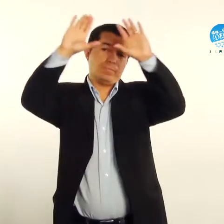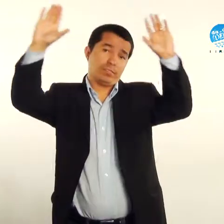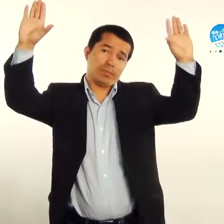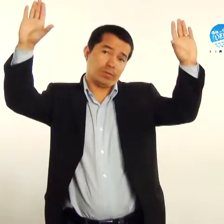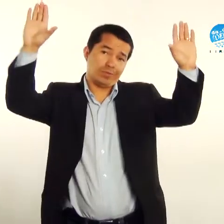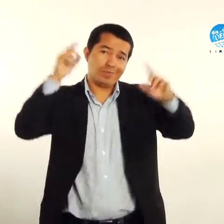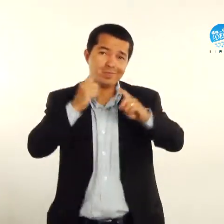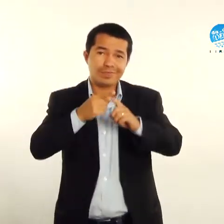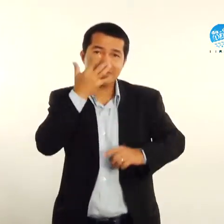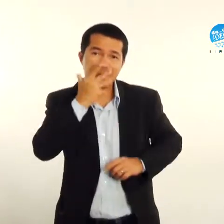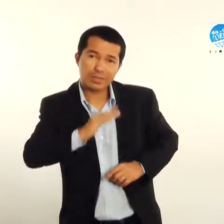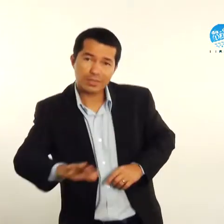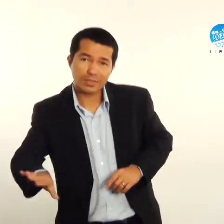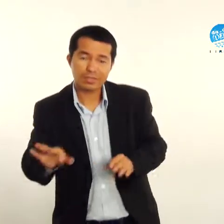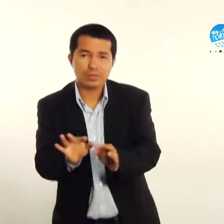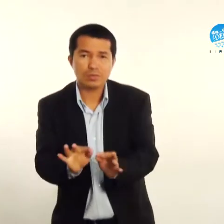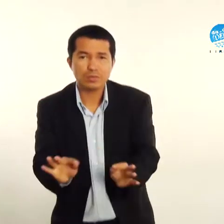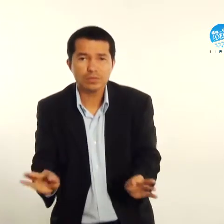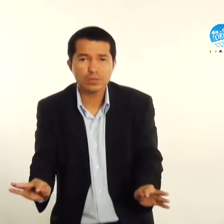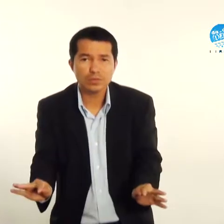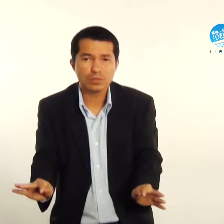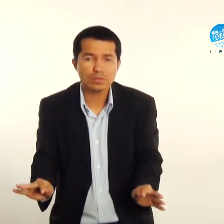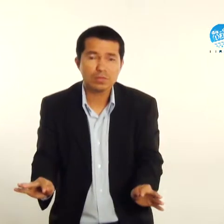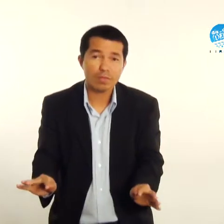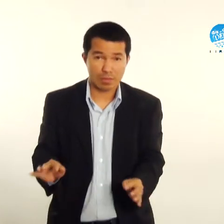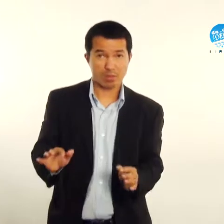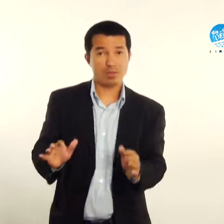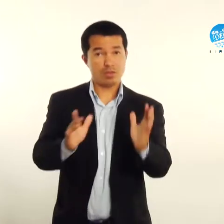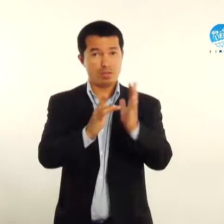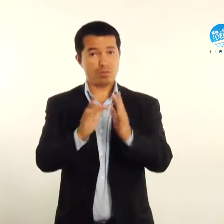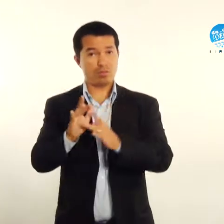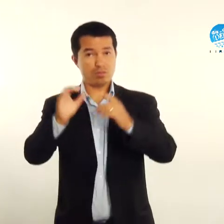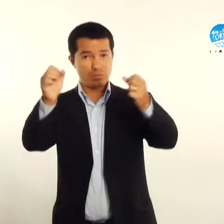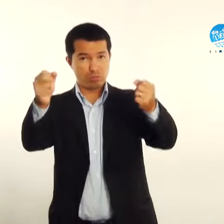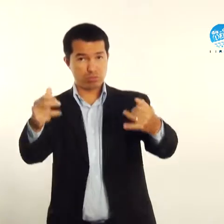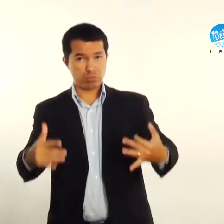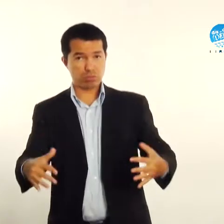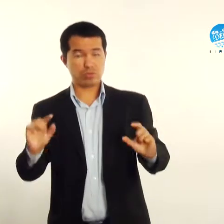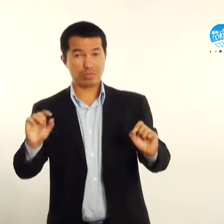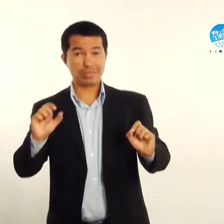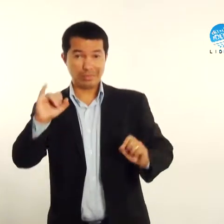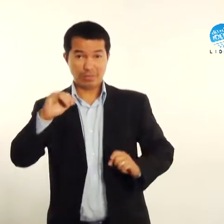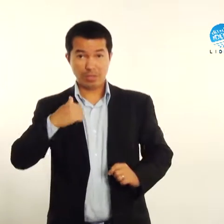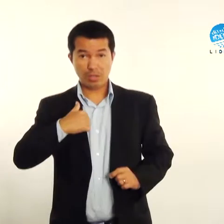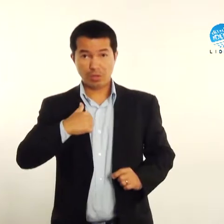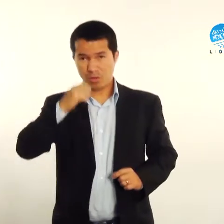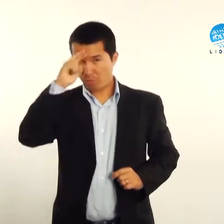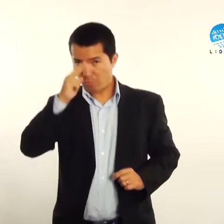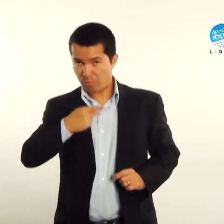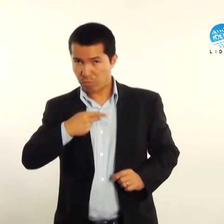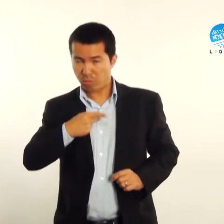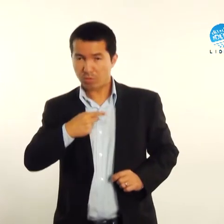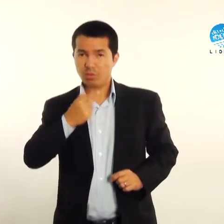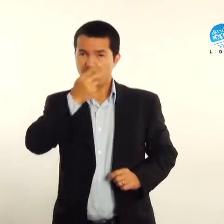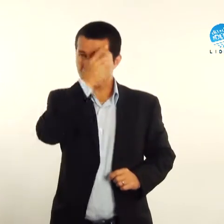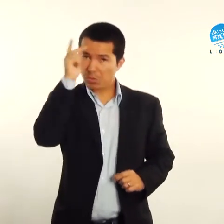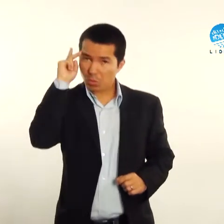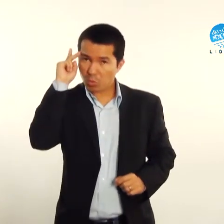no reino de Deus. Ele está dizendo que se eu, como ser humano, não tiver a atitude